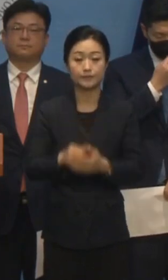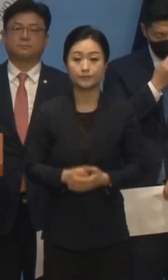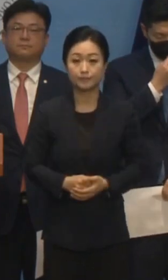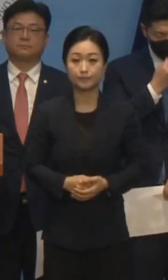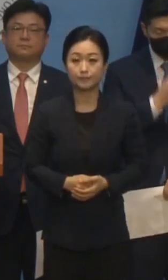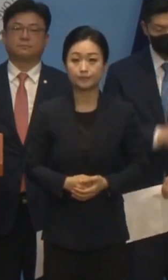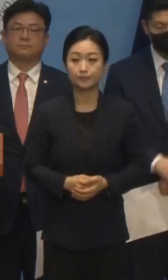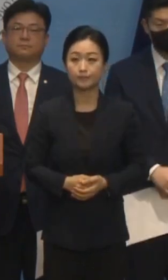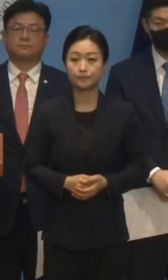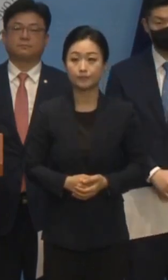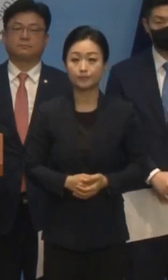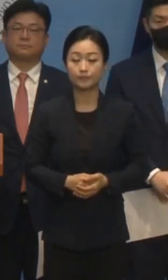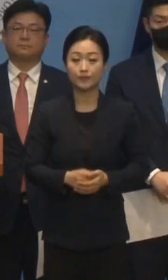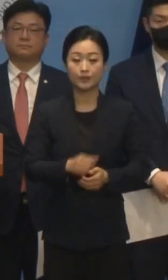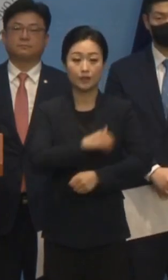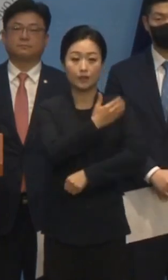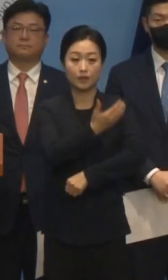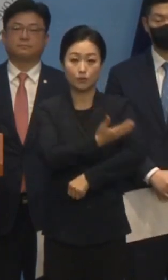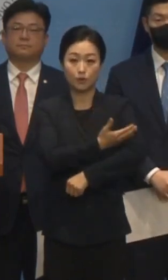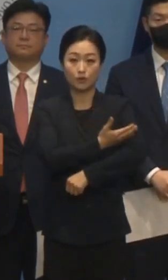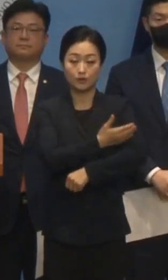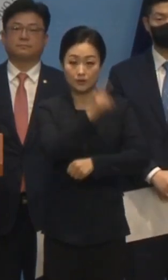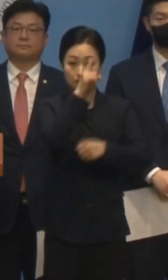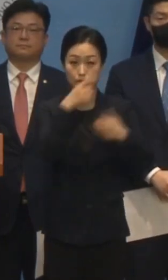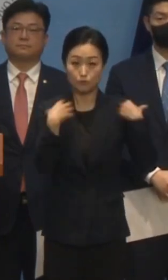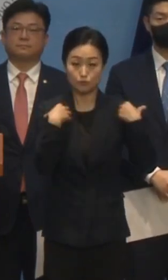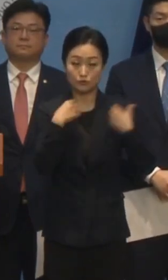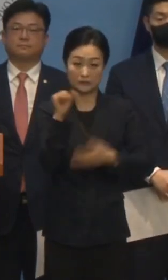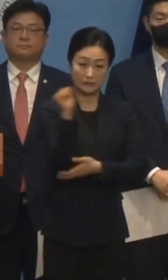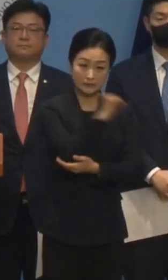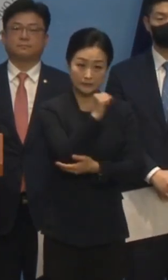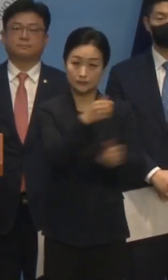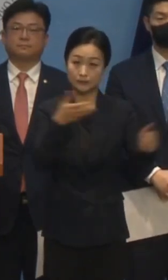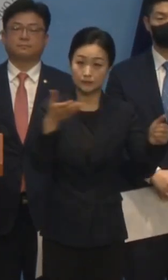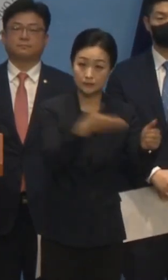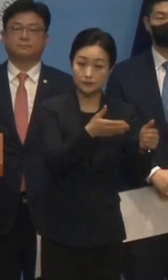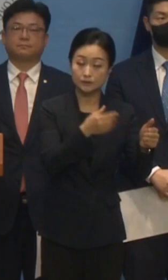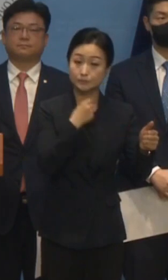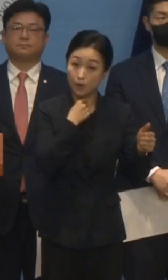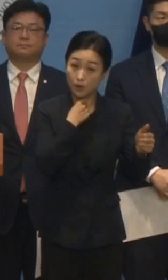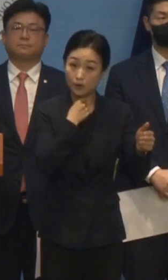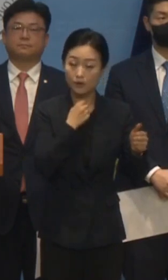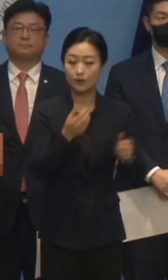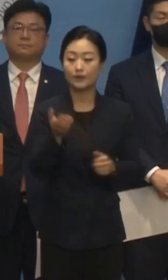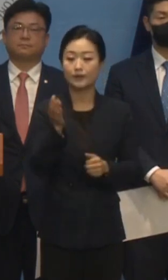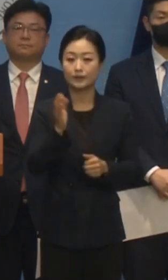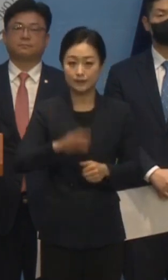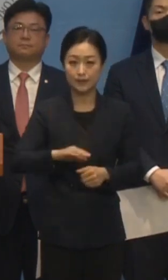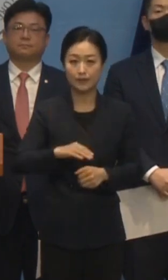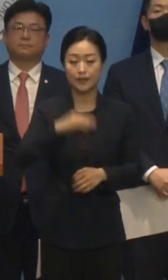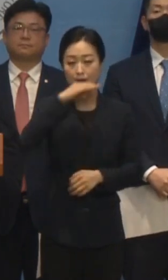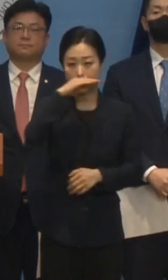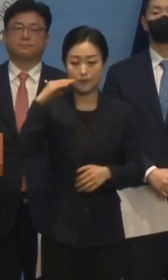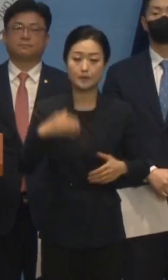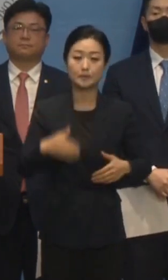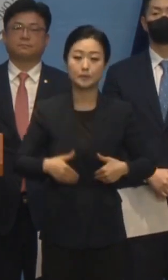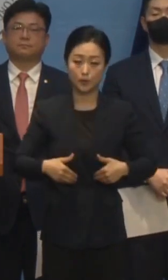아무리 정권 흔들기가 급하더라도 우리 정치가 지켜야 할 정도가 있는